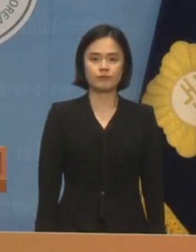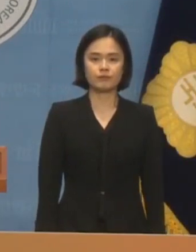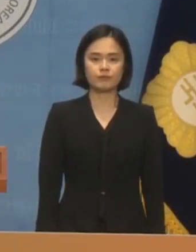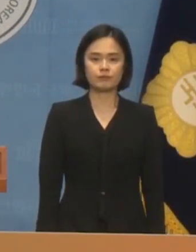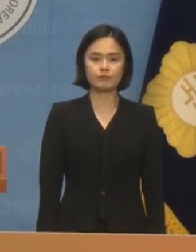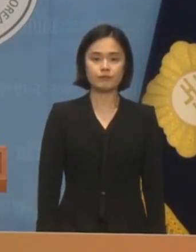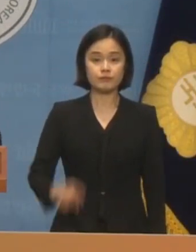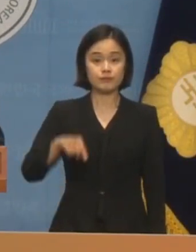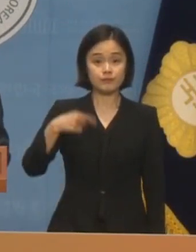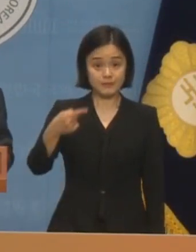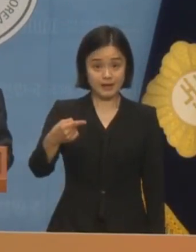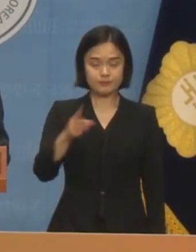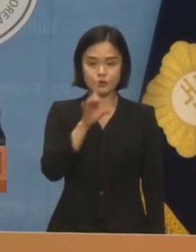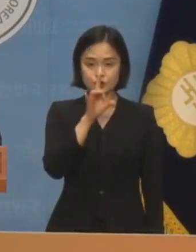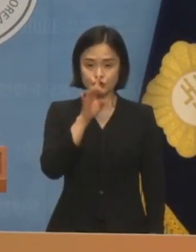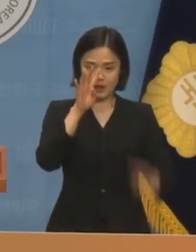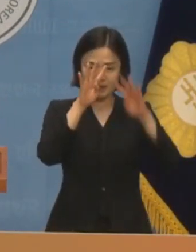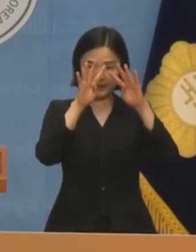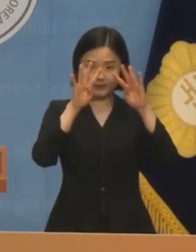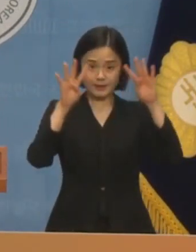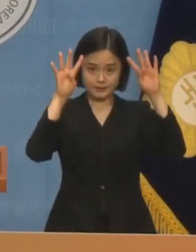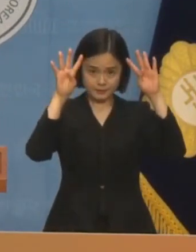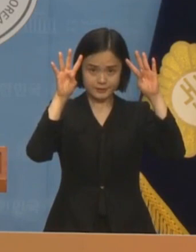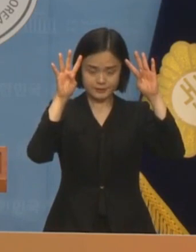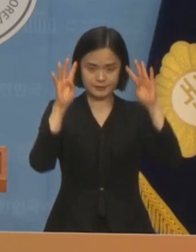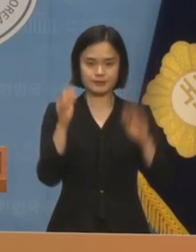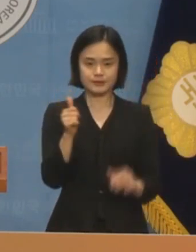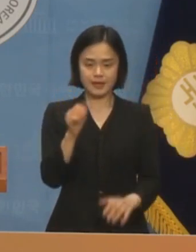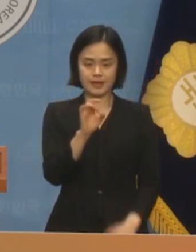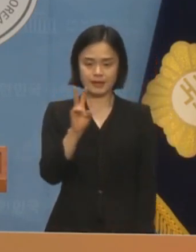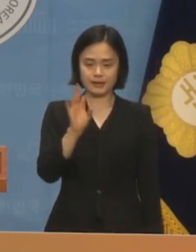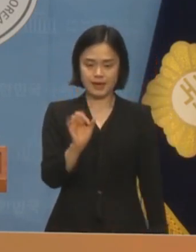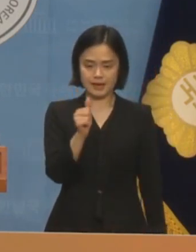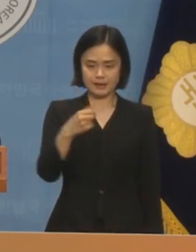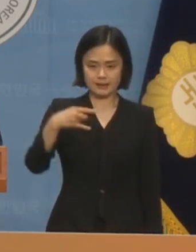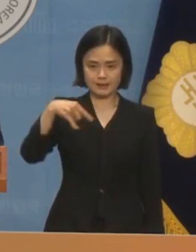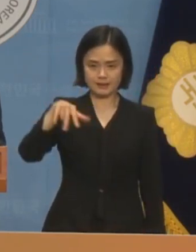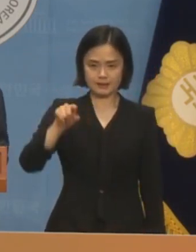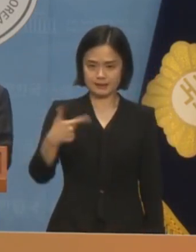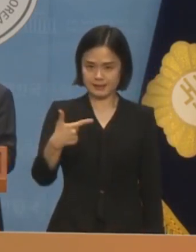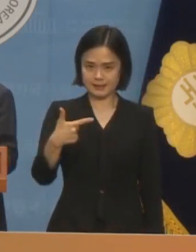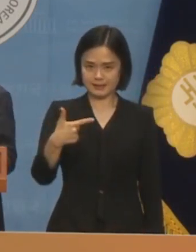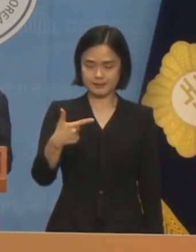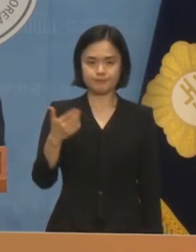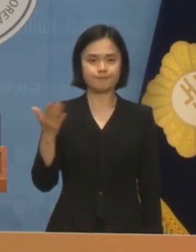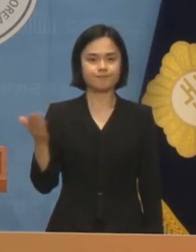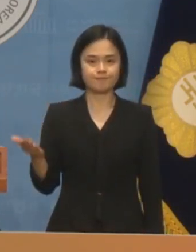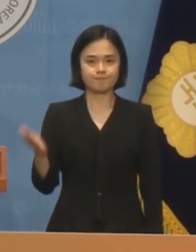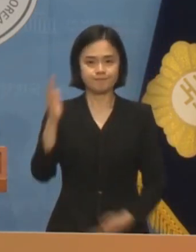네, 다음은 중앙대학교 4학년에 재학 중인 양윤찬님 지지 발언을 듣도록 하겠습니다.